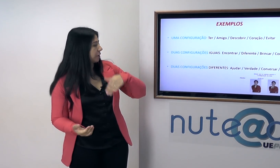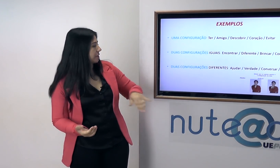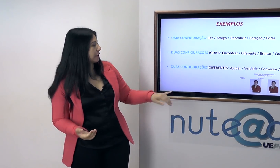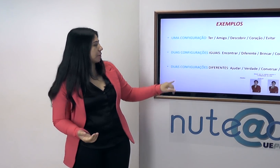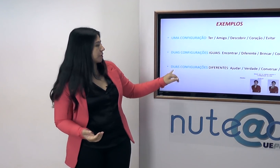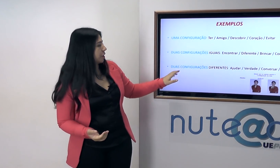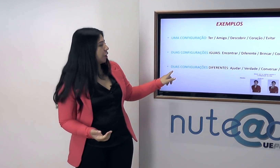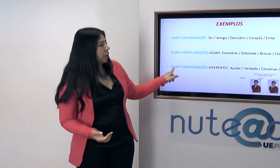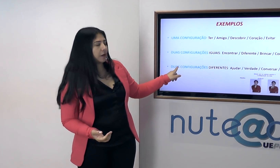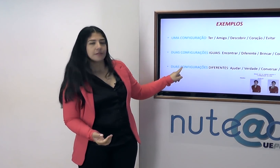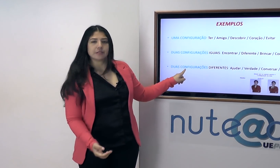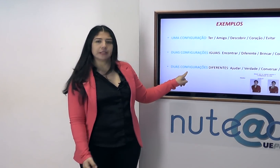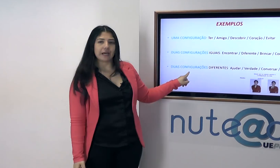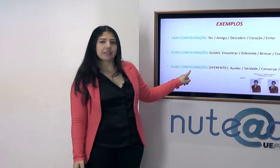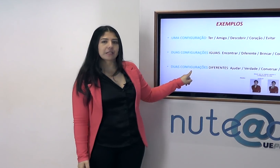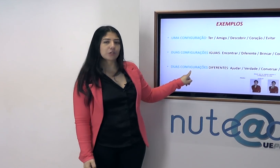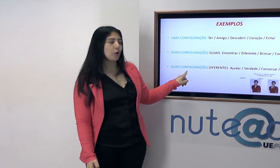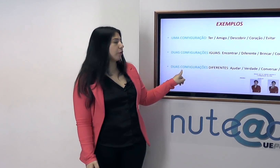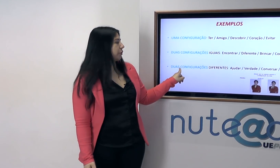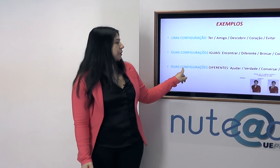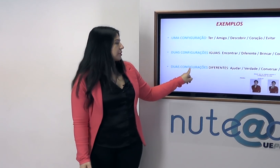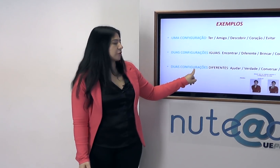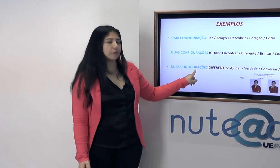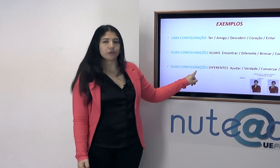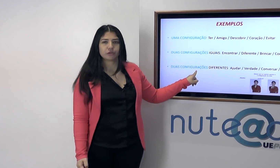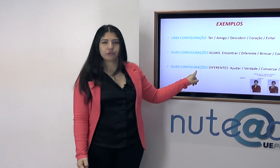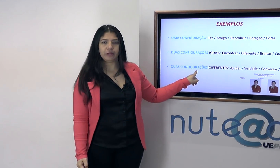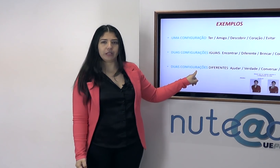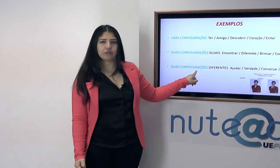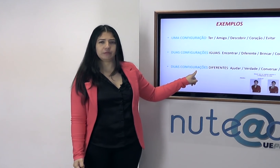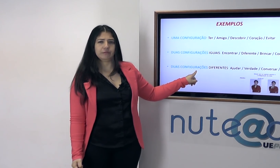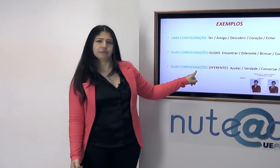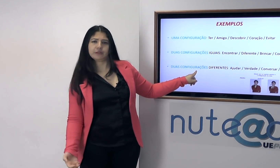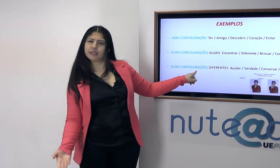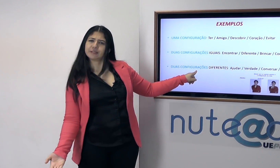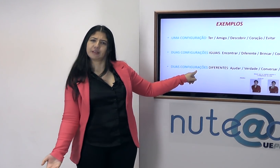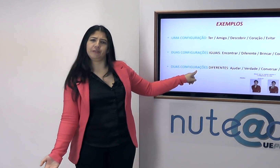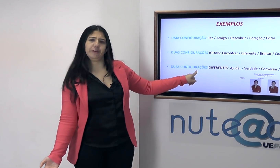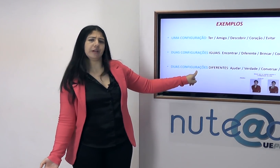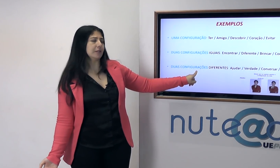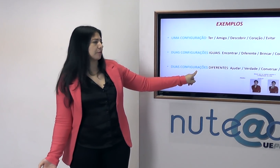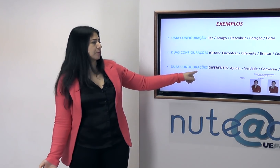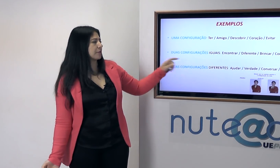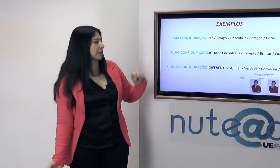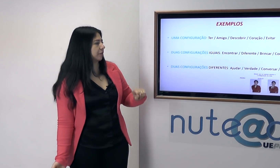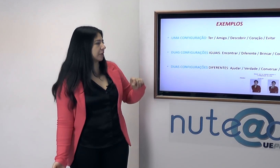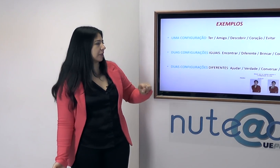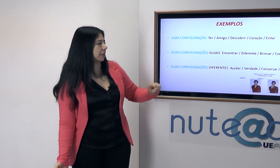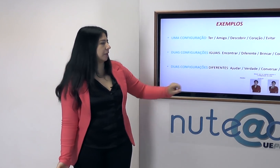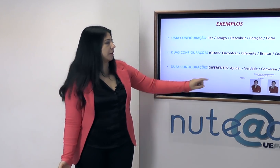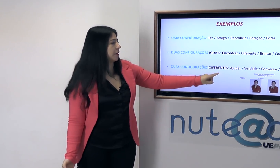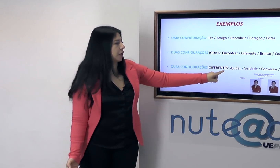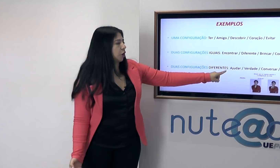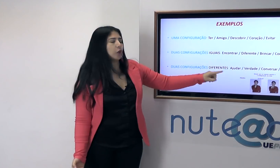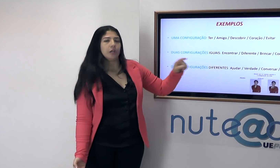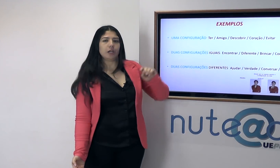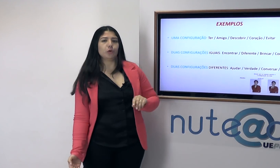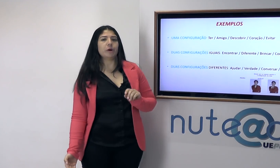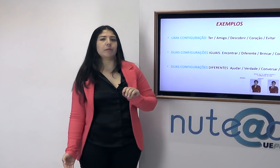nós temos sinais que as configurações de mão são diferentes. O que significa isso? Significa que em uma